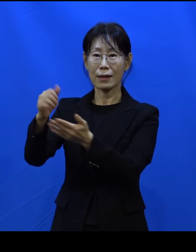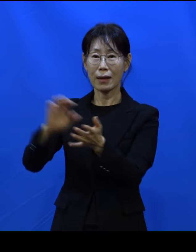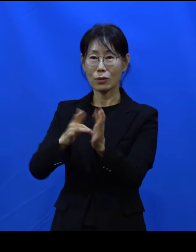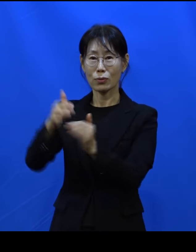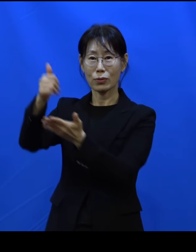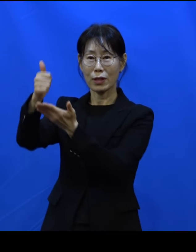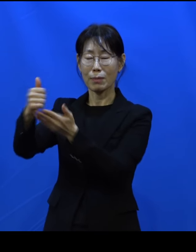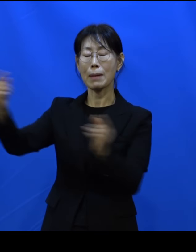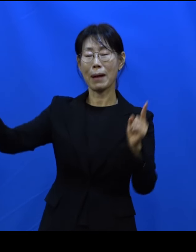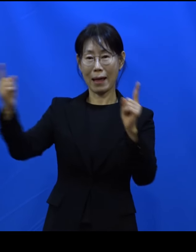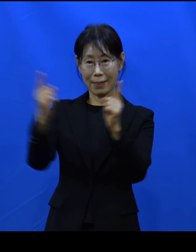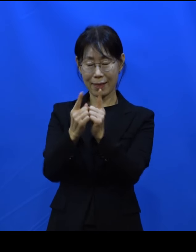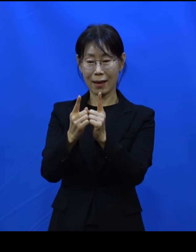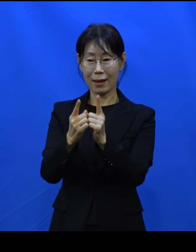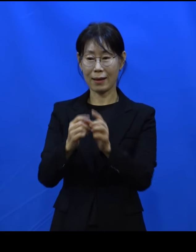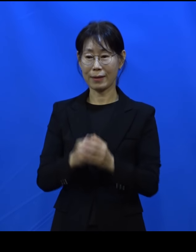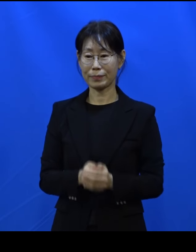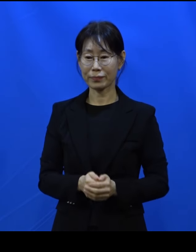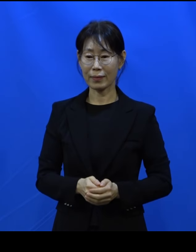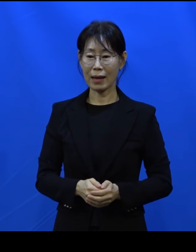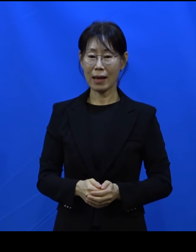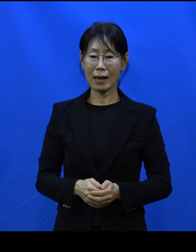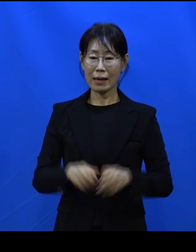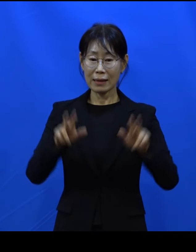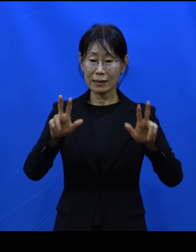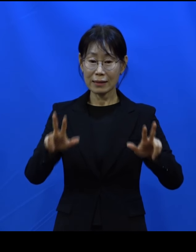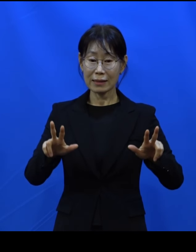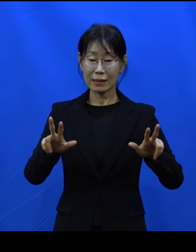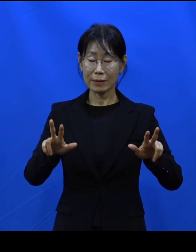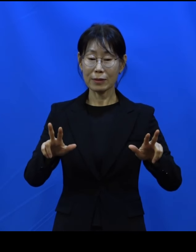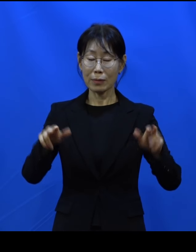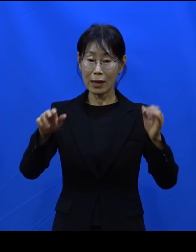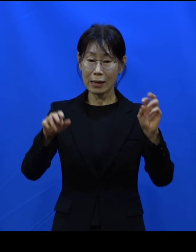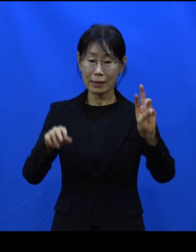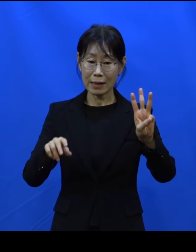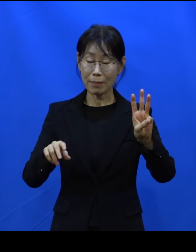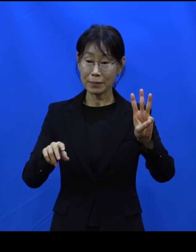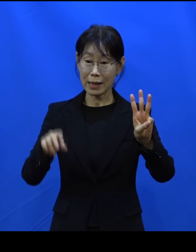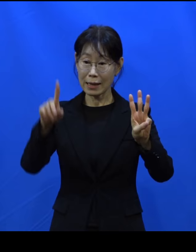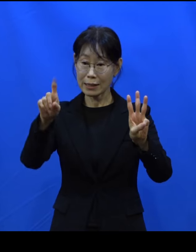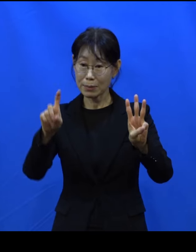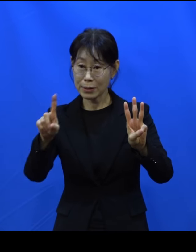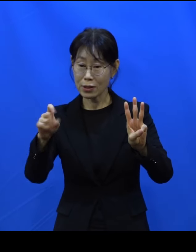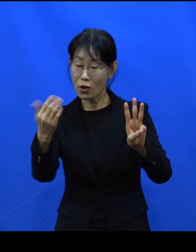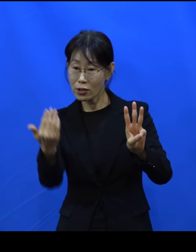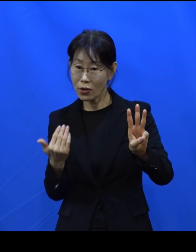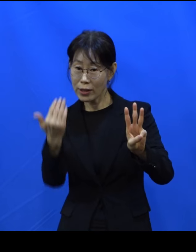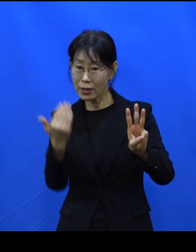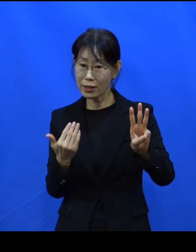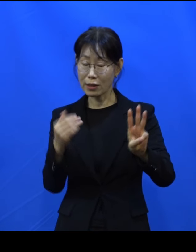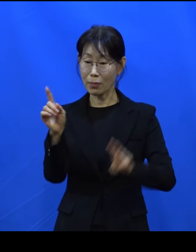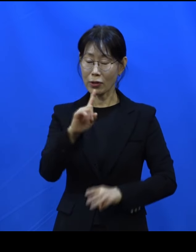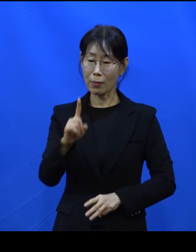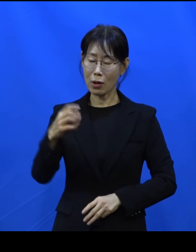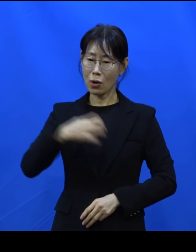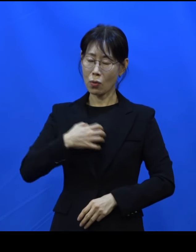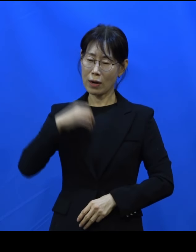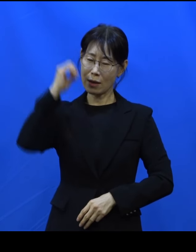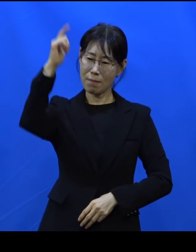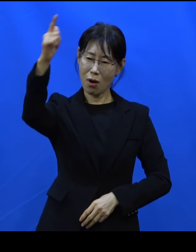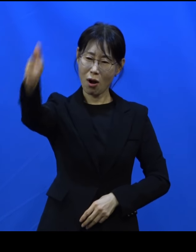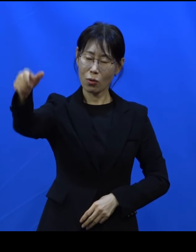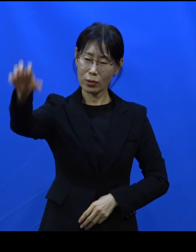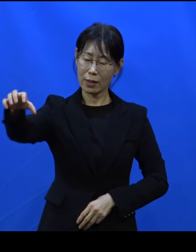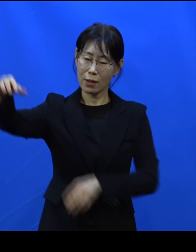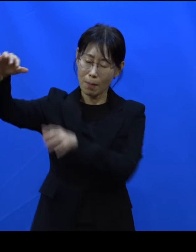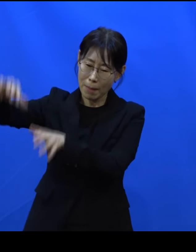왔어요. 그동안 광야에서 올라오는 행렬을 보았는데 향기로 가득한 그 신랑의 임재, 용사들의 보호와 사랑으로